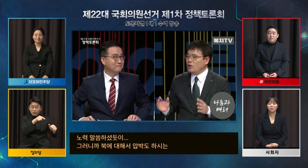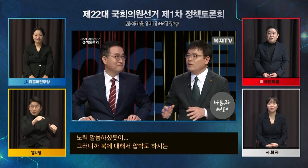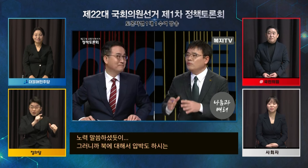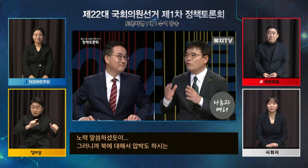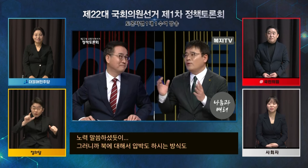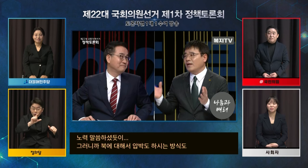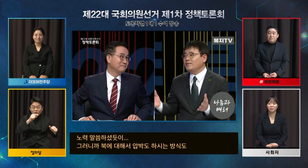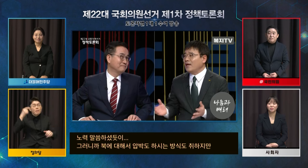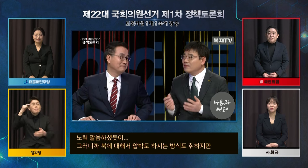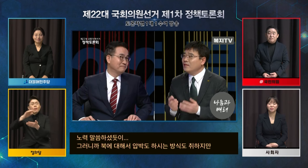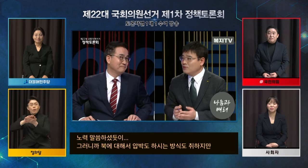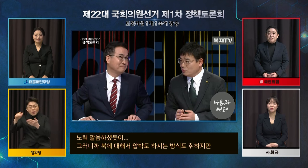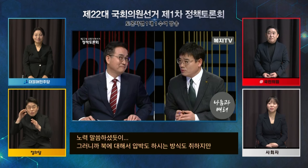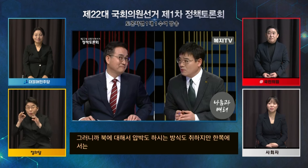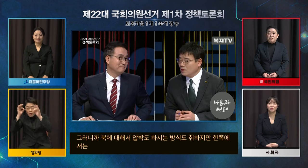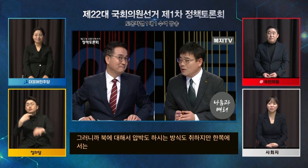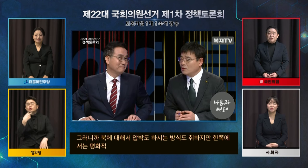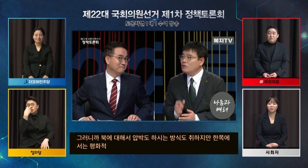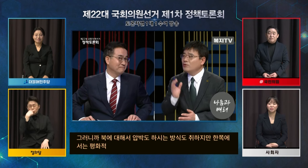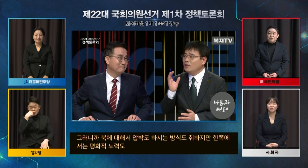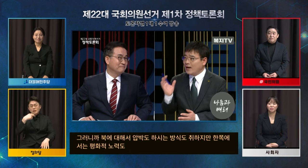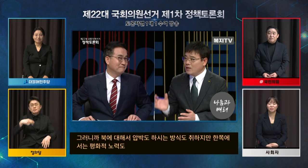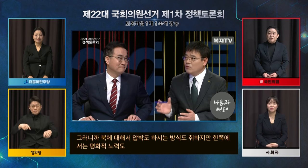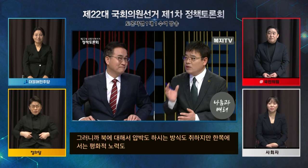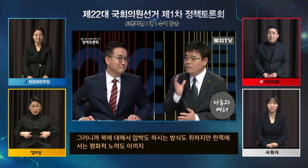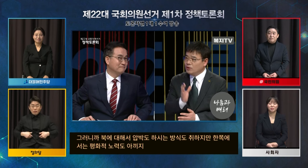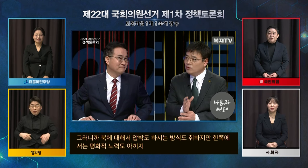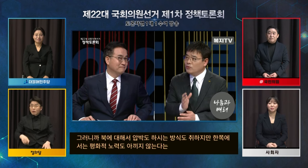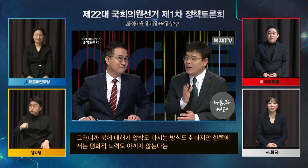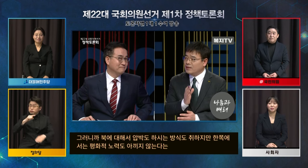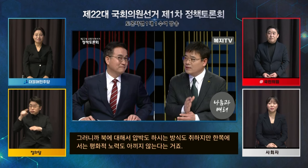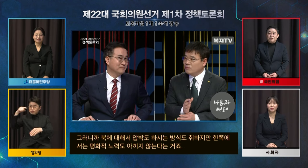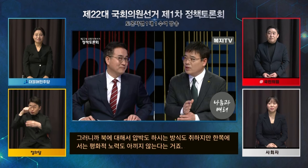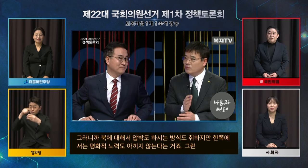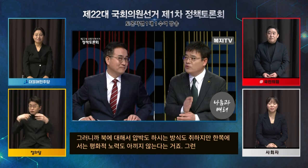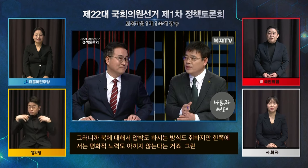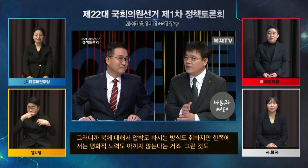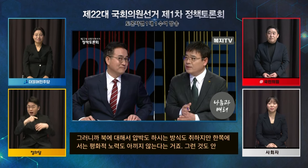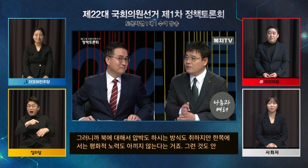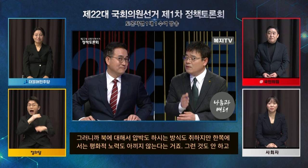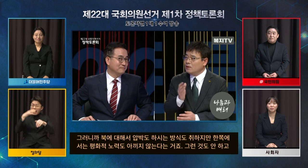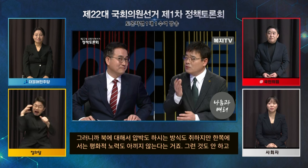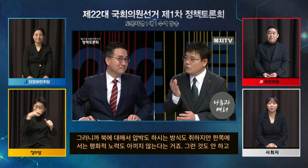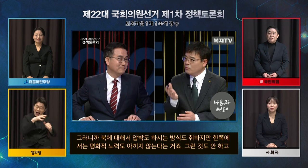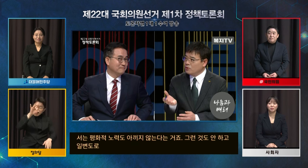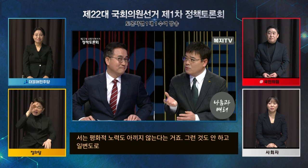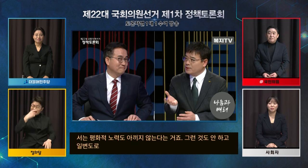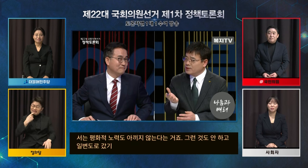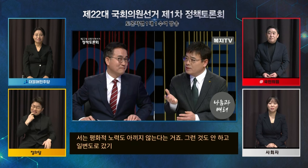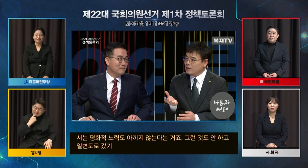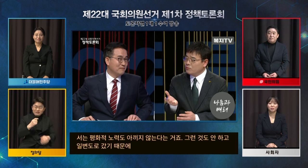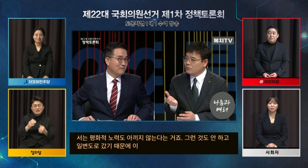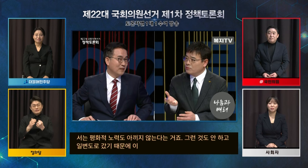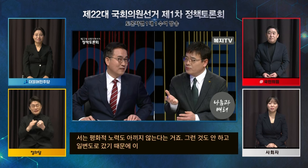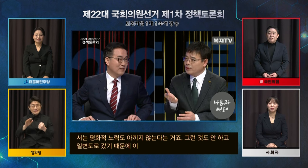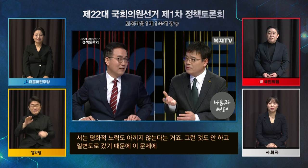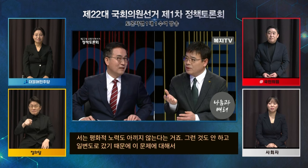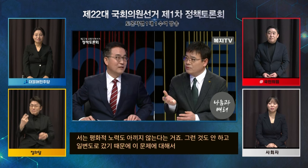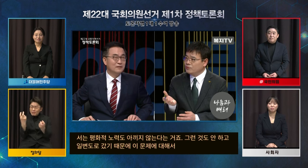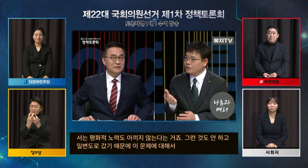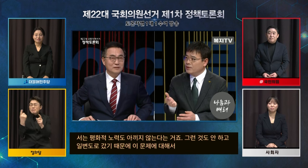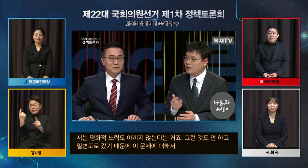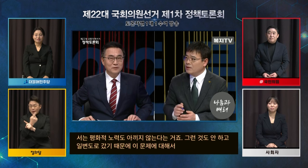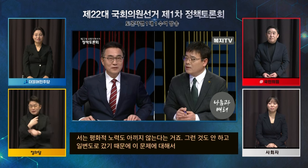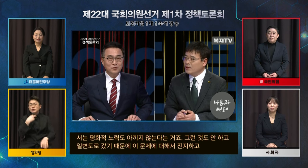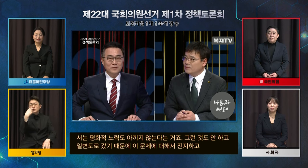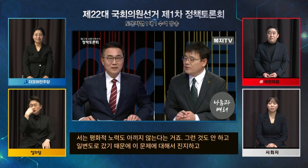축으로는 평화적 노력을 아끼지 않는다는 거죠. 그런 것들을 안 하고 일변도를 갖기 때문에 이 문제에 대해서 조금 더 진지하고 성찰적